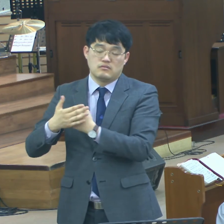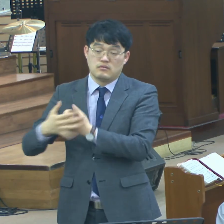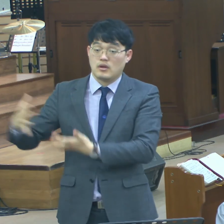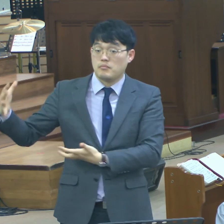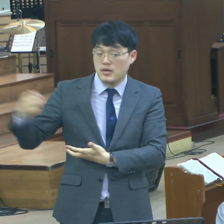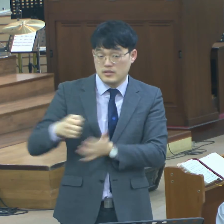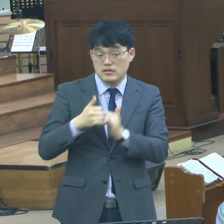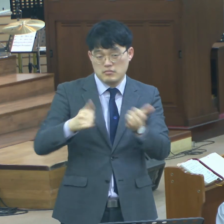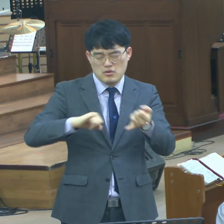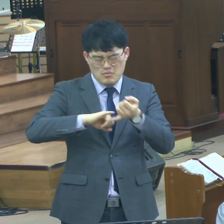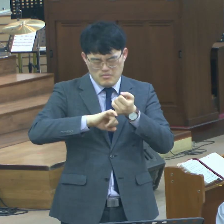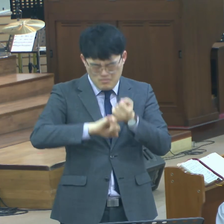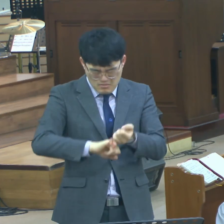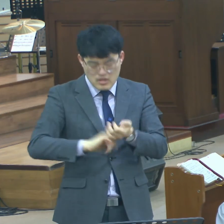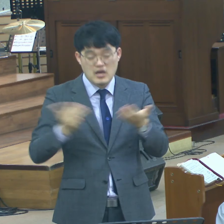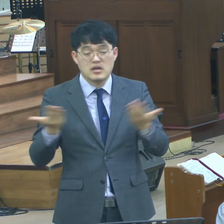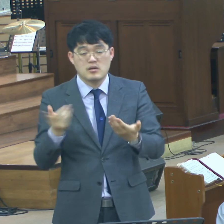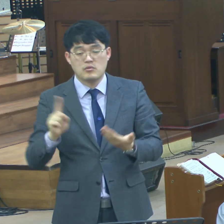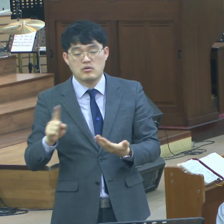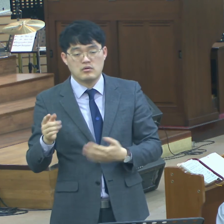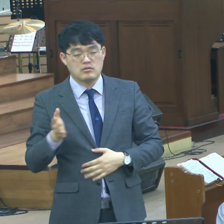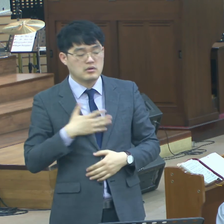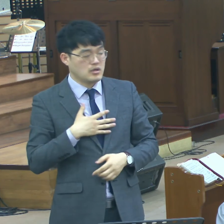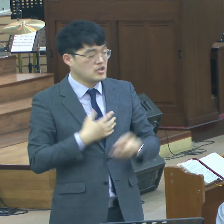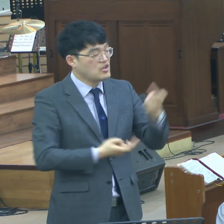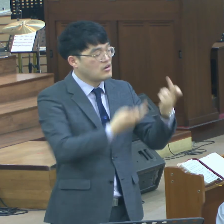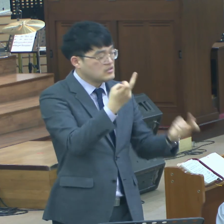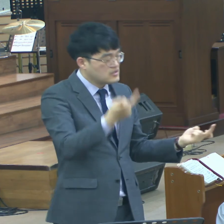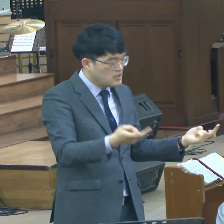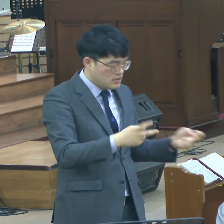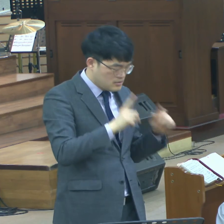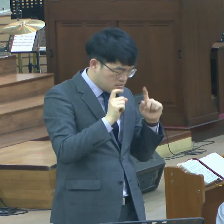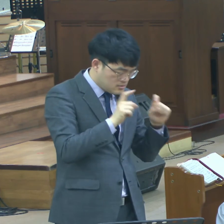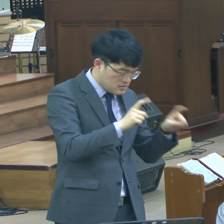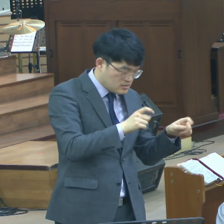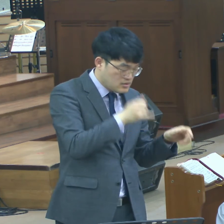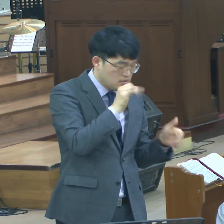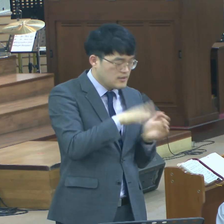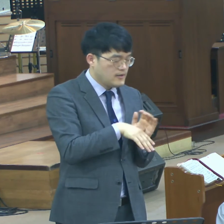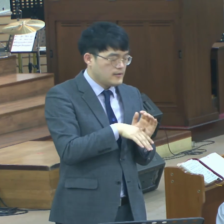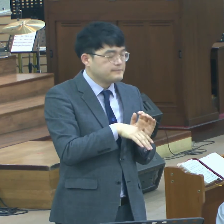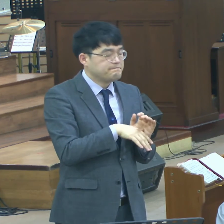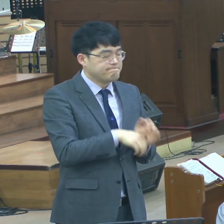꼭 해야 될 게 뭐냐면 형제가 혐의가 있을 때 용서해 주는